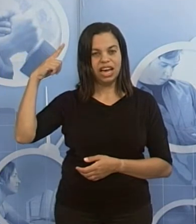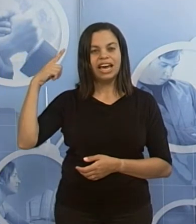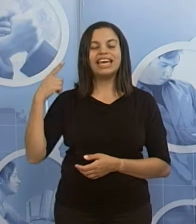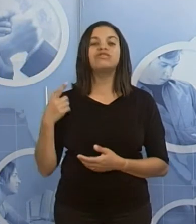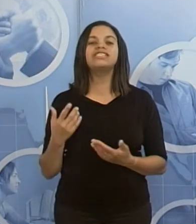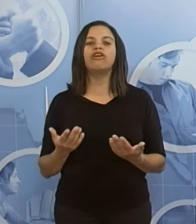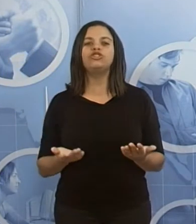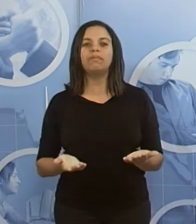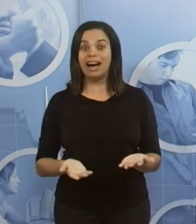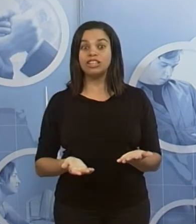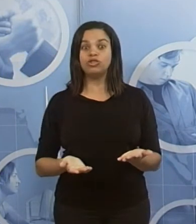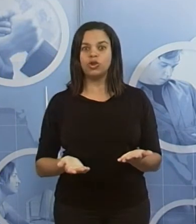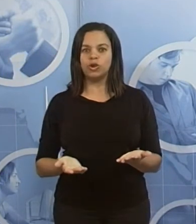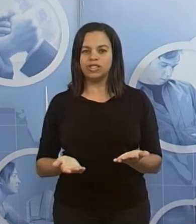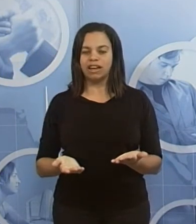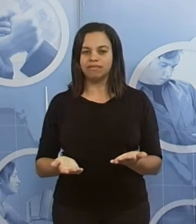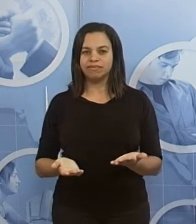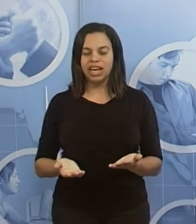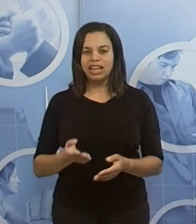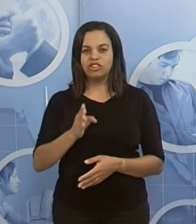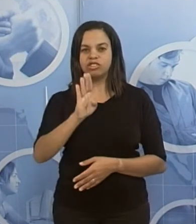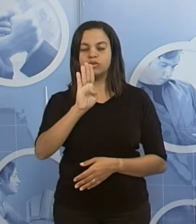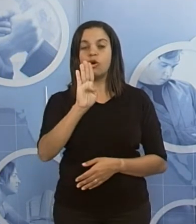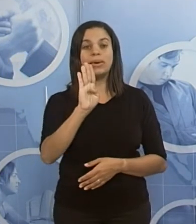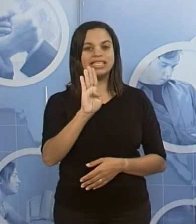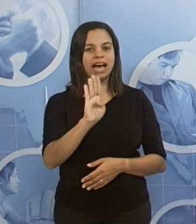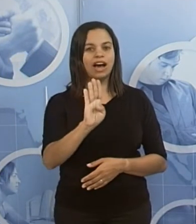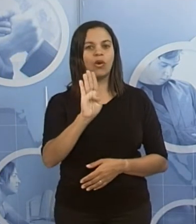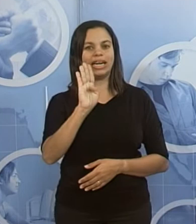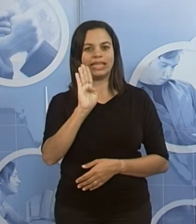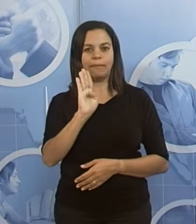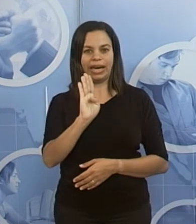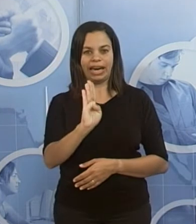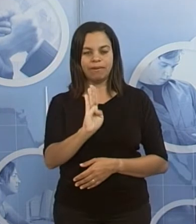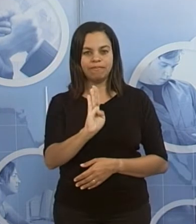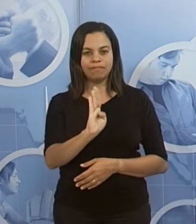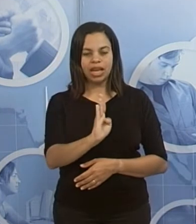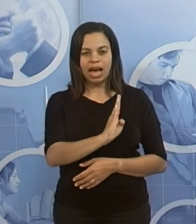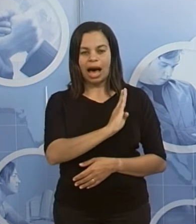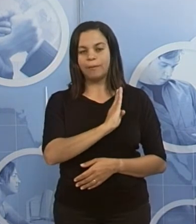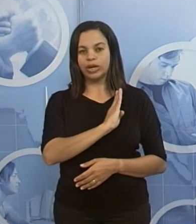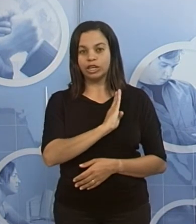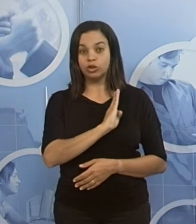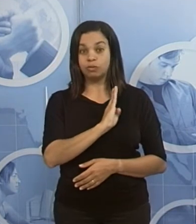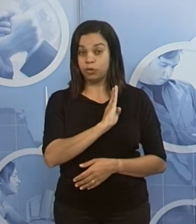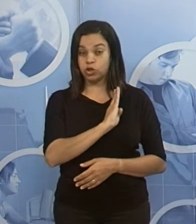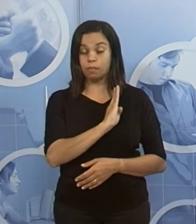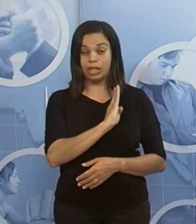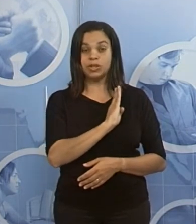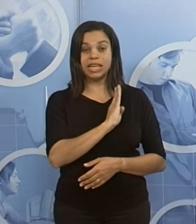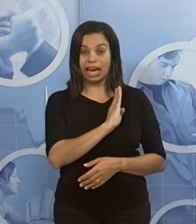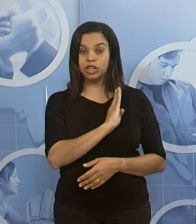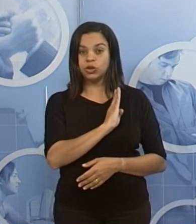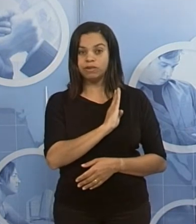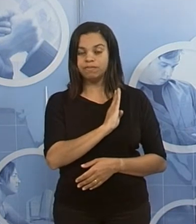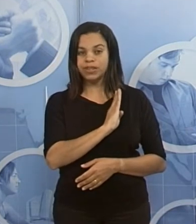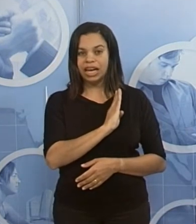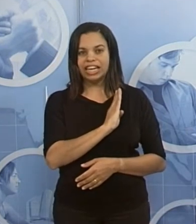E um sinal de barra do Choça. Nós vamos começar com a letra B, apoiando no nosso peito esquerdo. E a